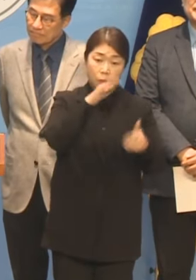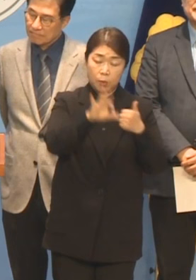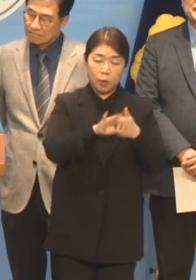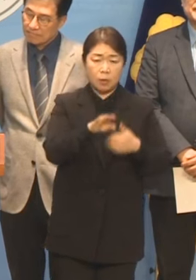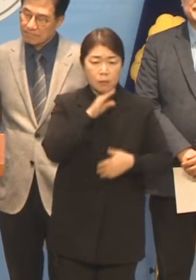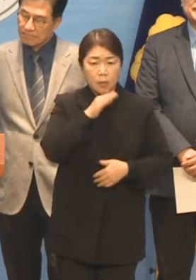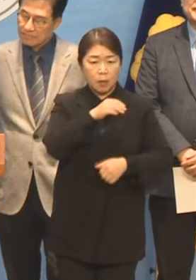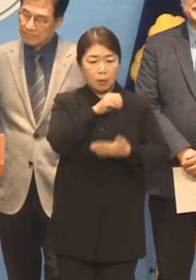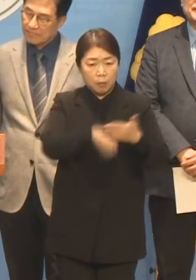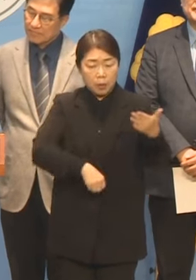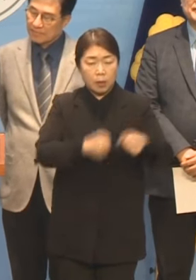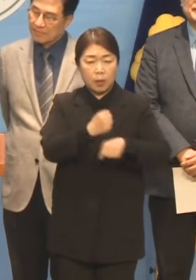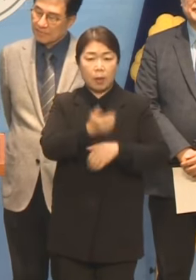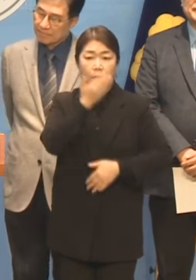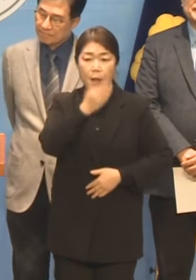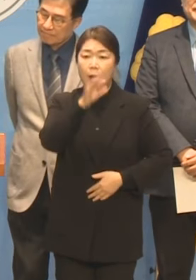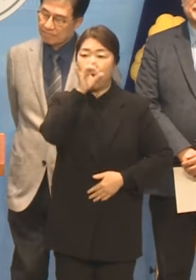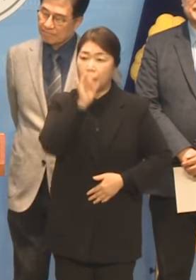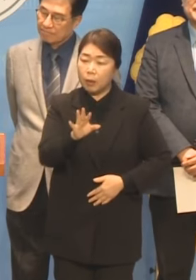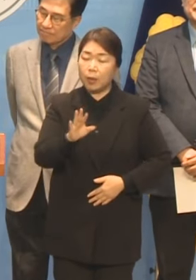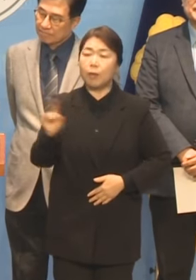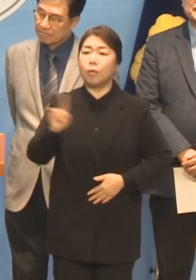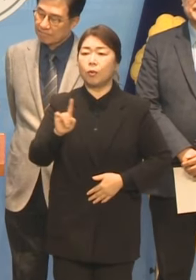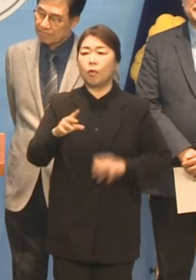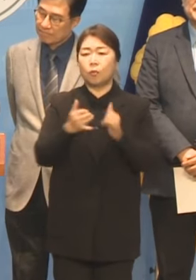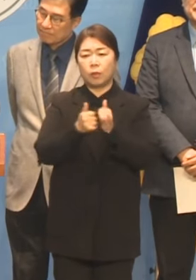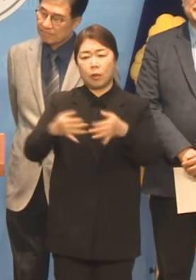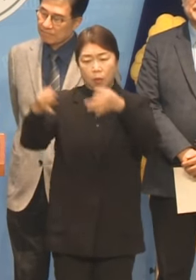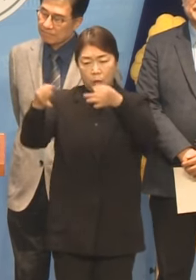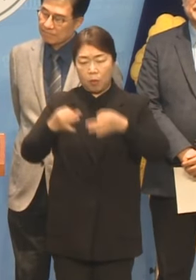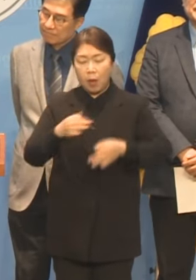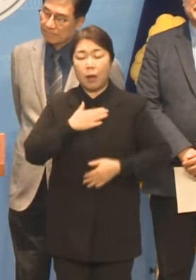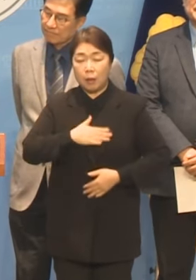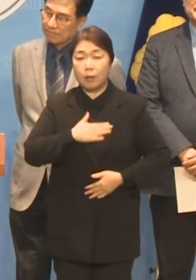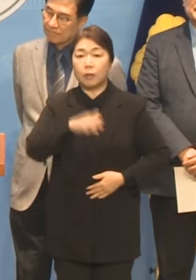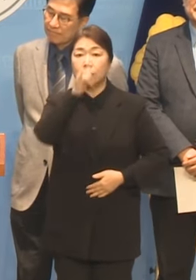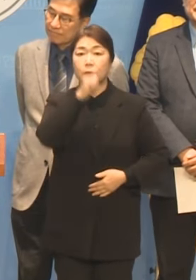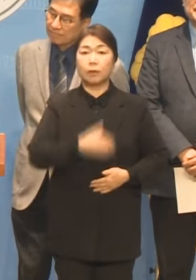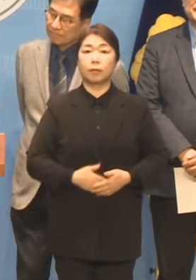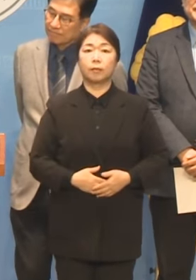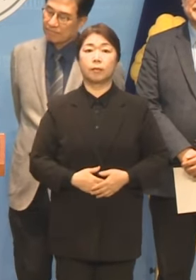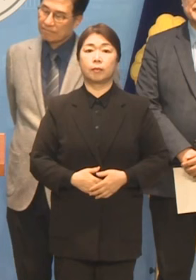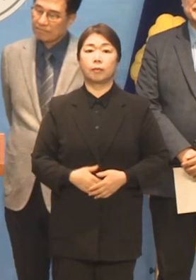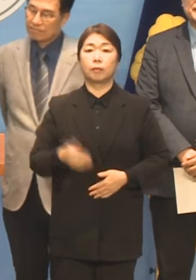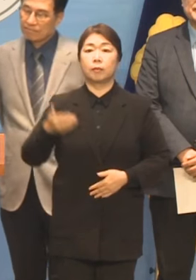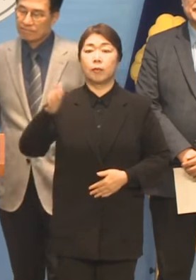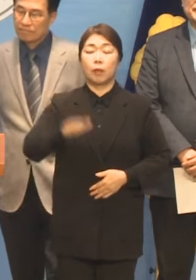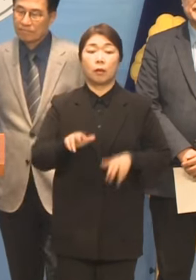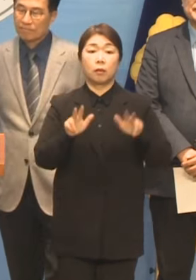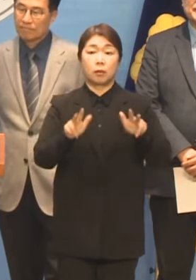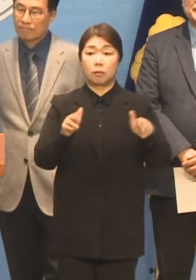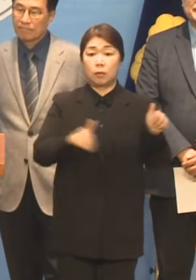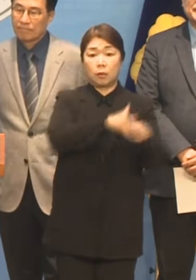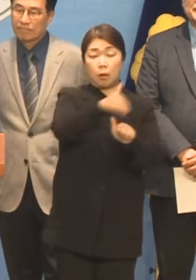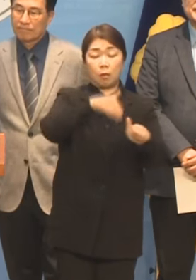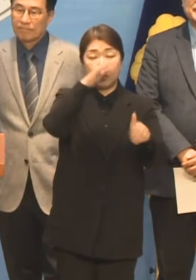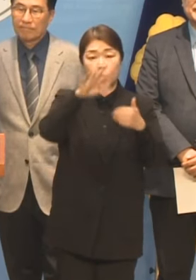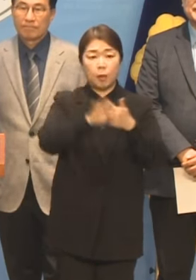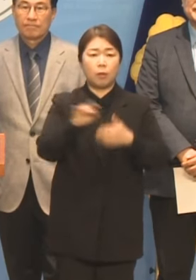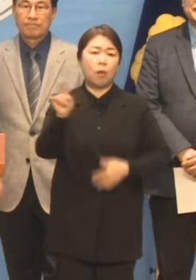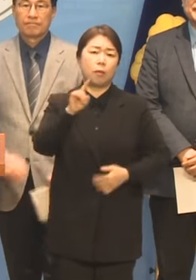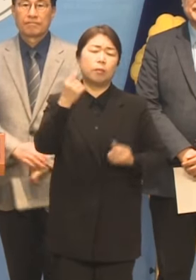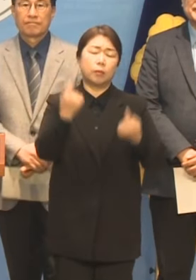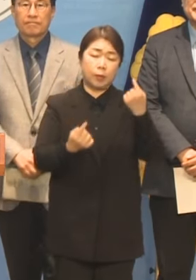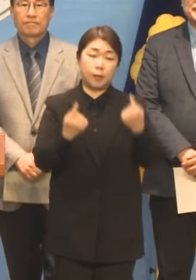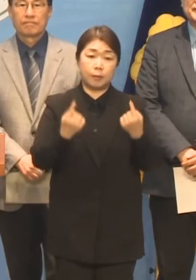것인가 회의적 시각으로 보는 국민이 많이 심을 알고 있습니다 그러나 지금의 상황은 어느